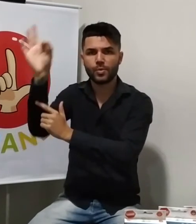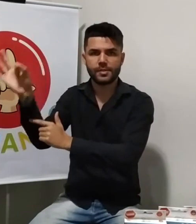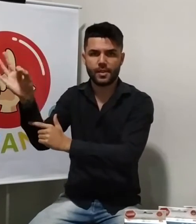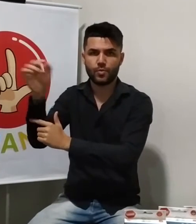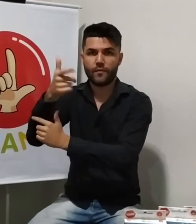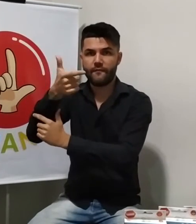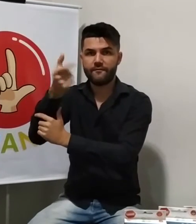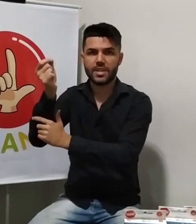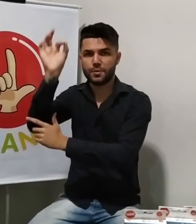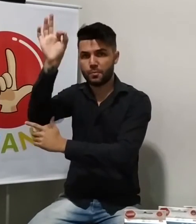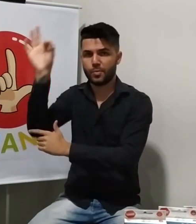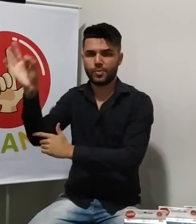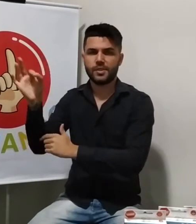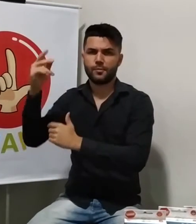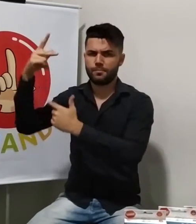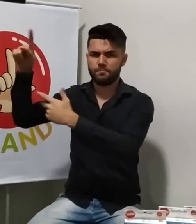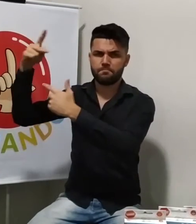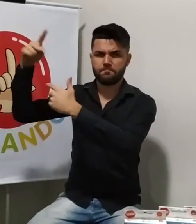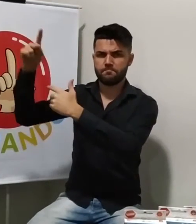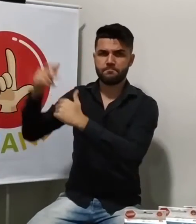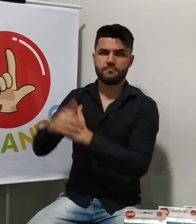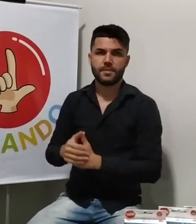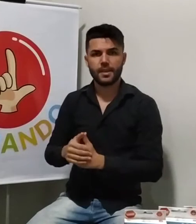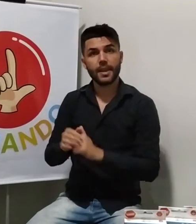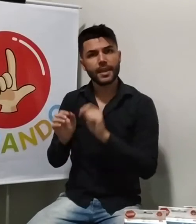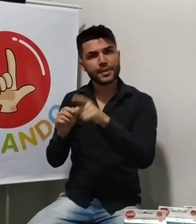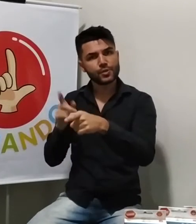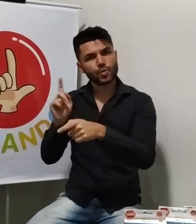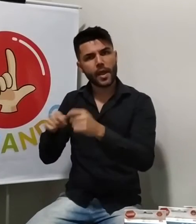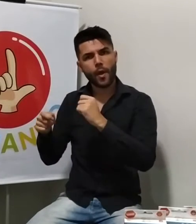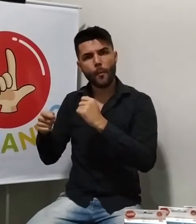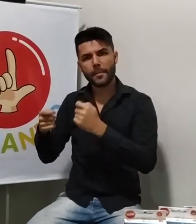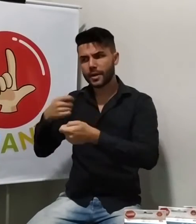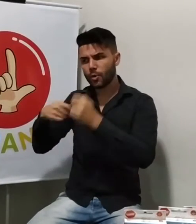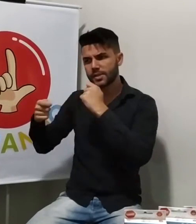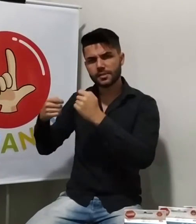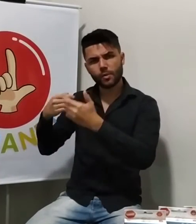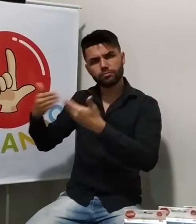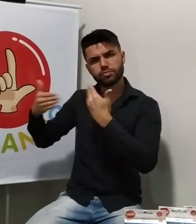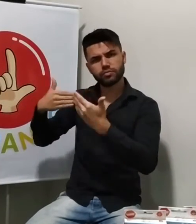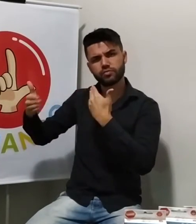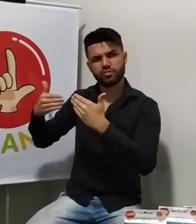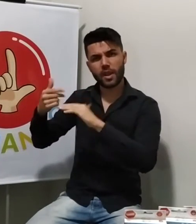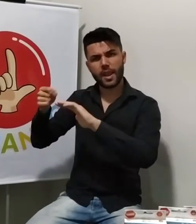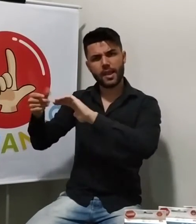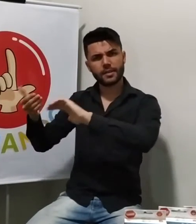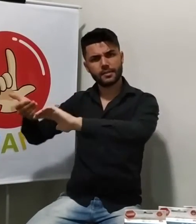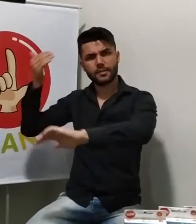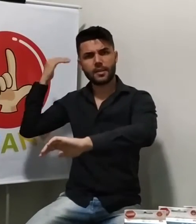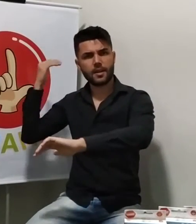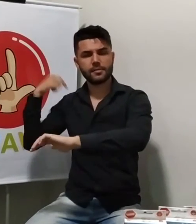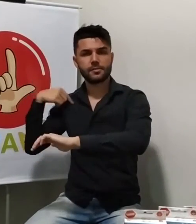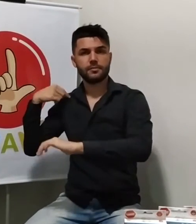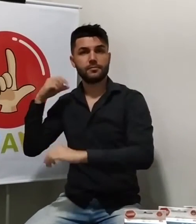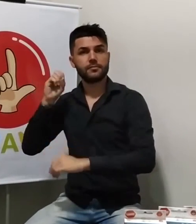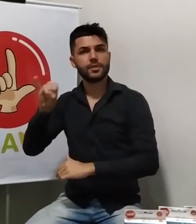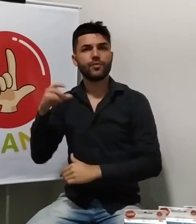então a gente tomou conta do mercado mesmo. Até que surgiu o isopor, né? Exatamente. É isso aí que aconteceu com a gente. Porque 2 anos depois,